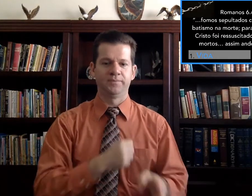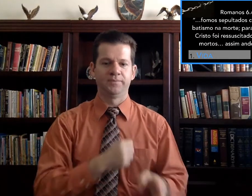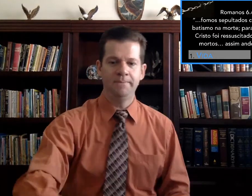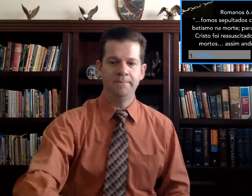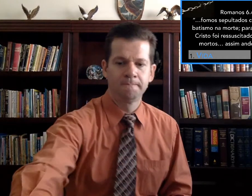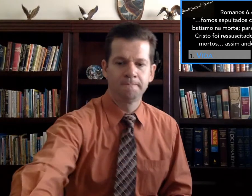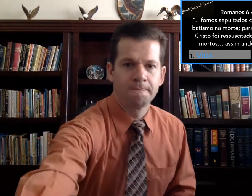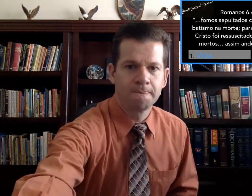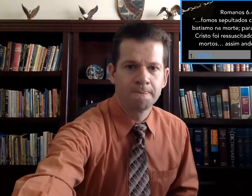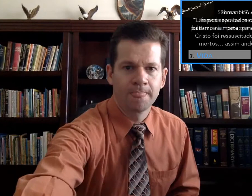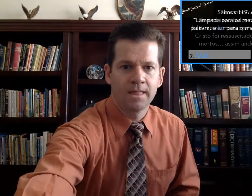Ok?